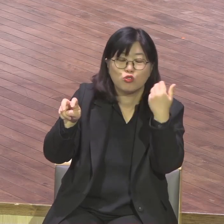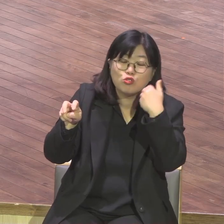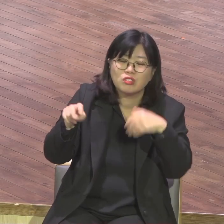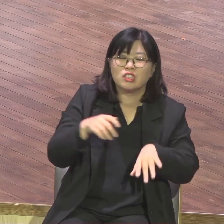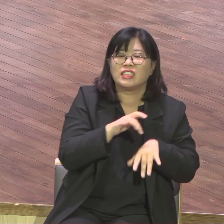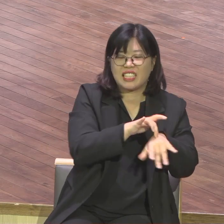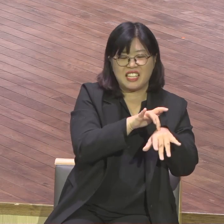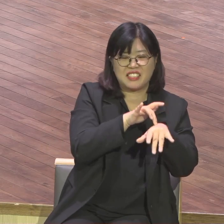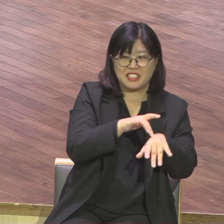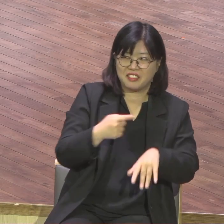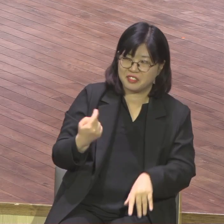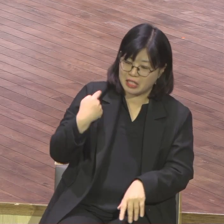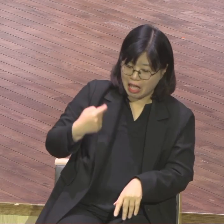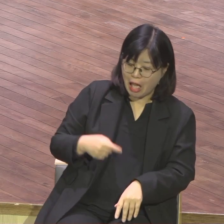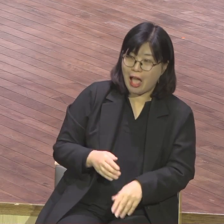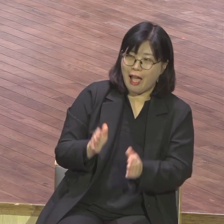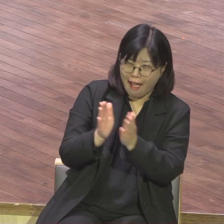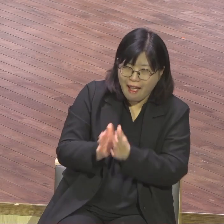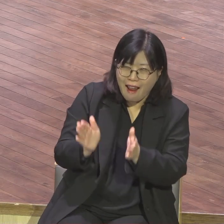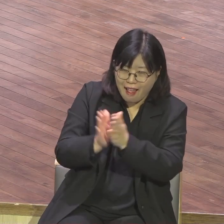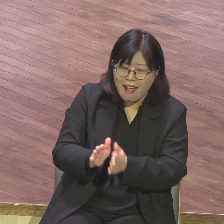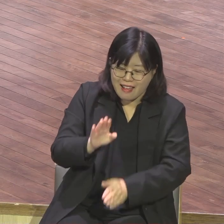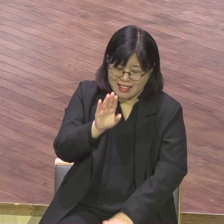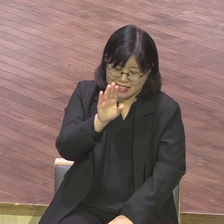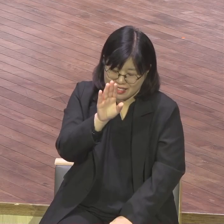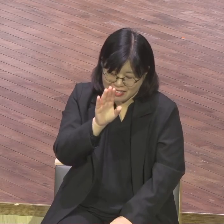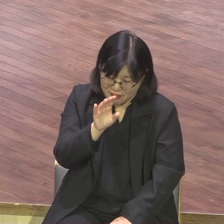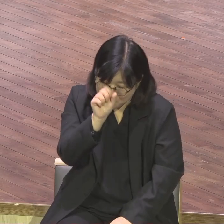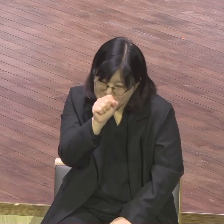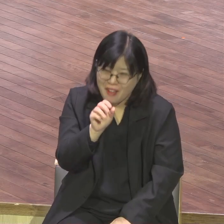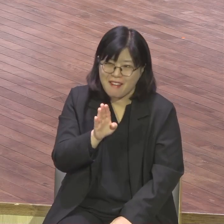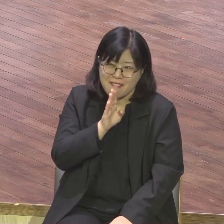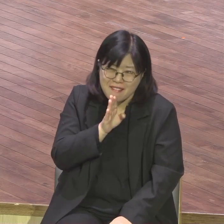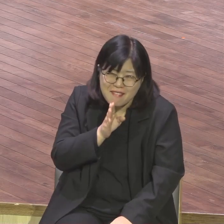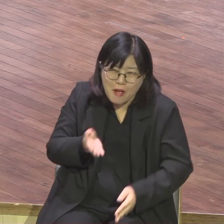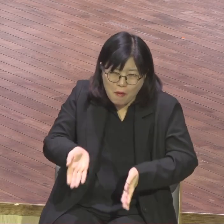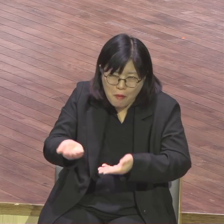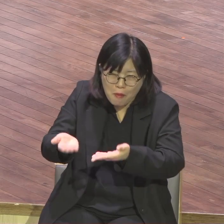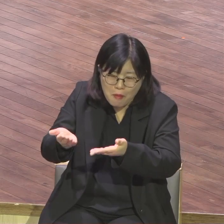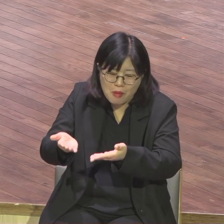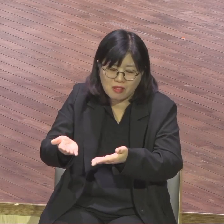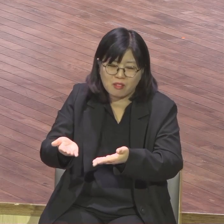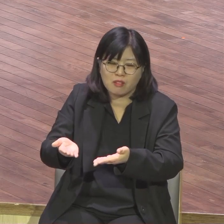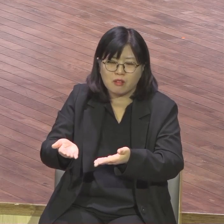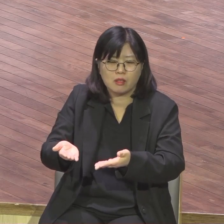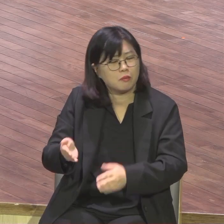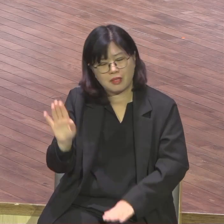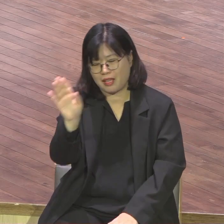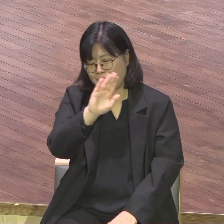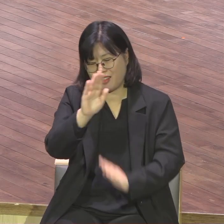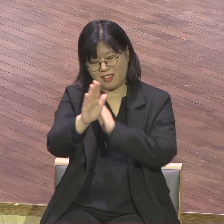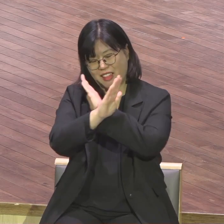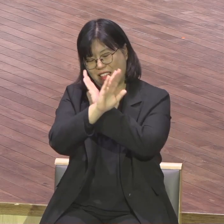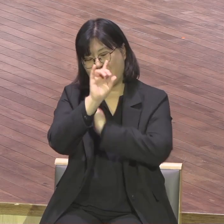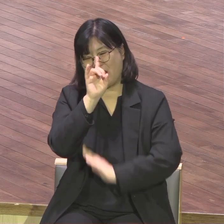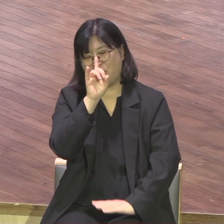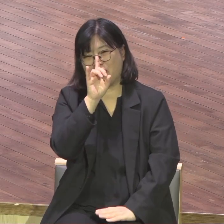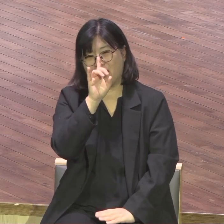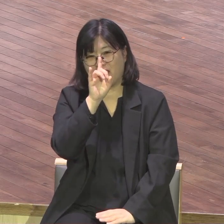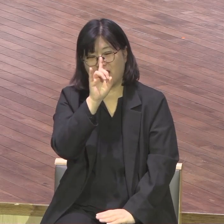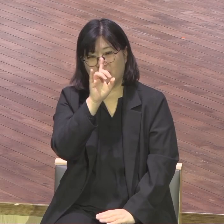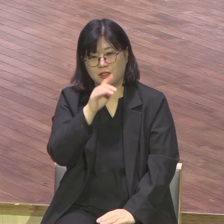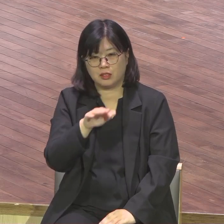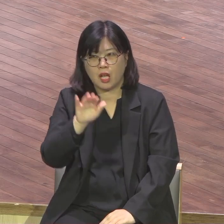오늘 정신 차리고 결단하면 살아납니다. 아멘. 영적사 불쌍히 여겨야지. 시어머니 예수 안 믿는 시어머니를, 나를